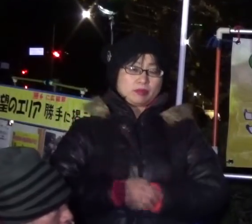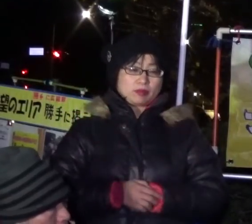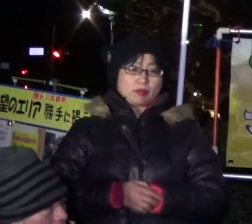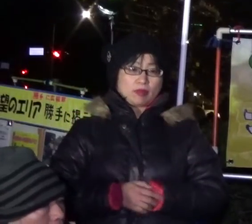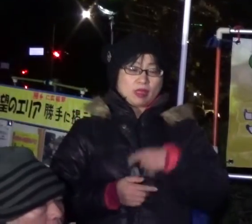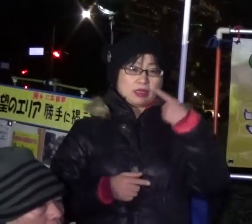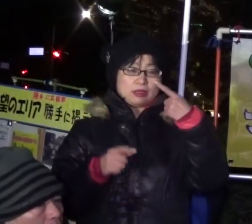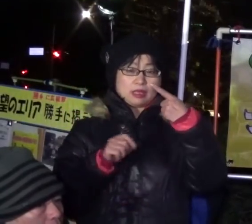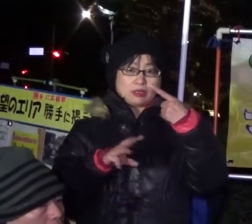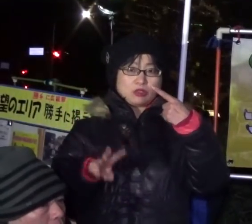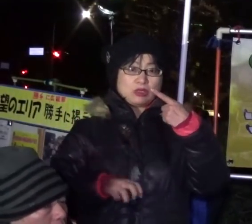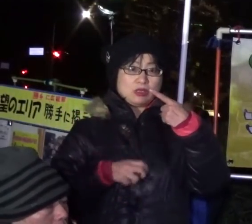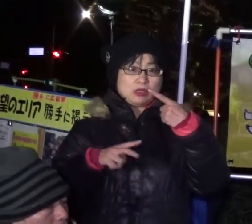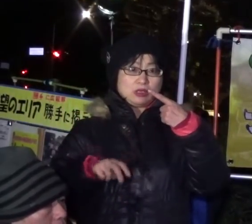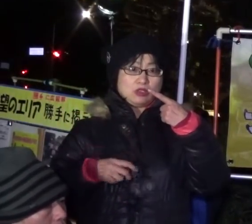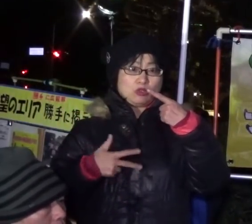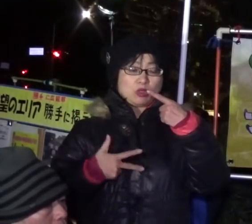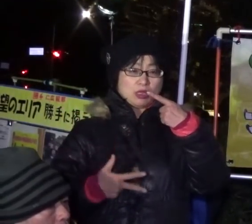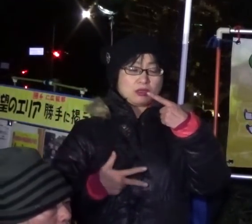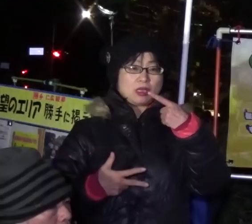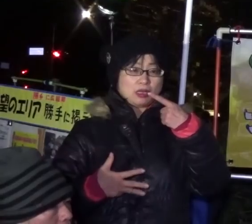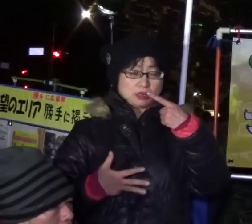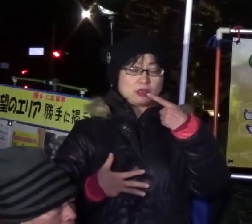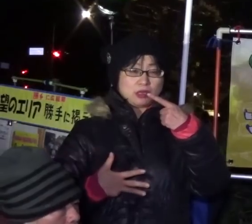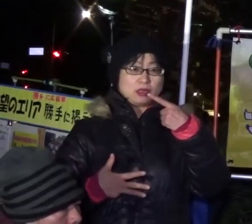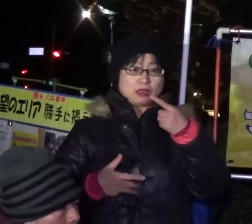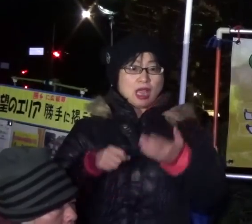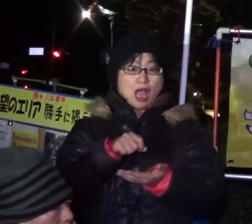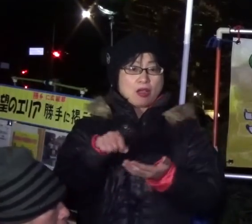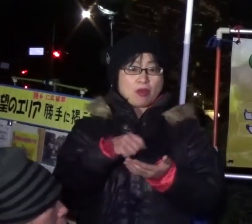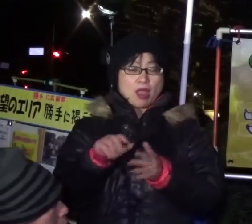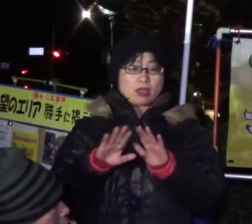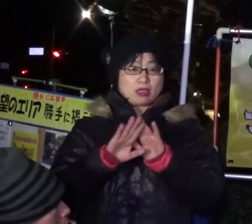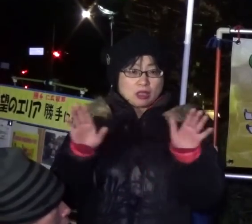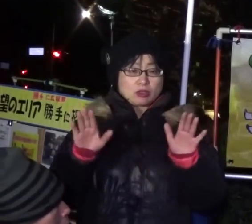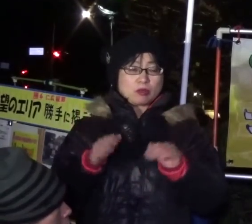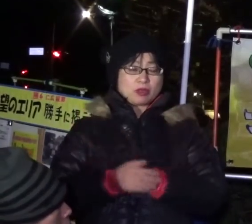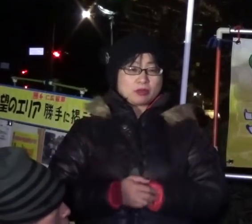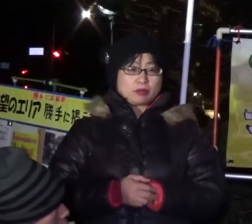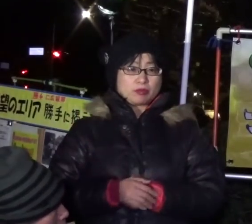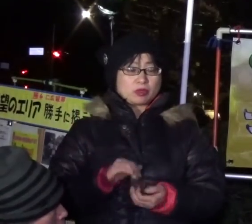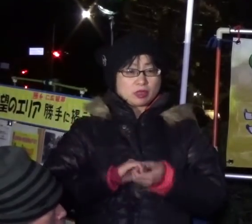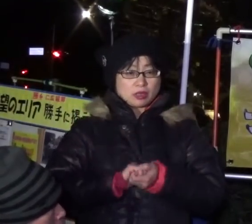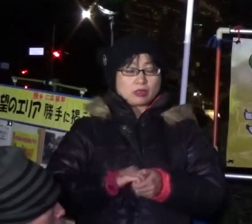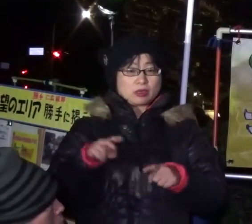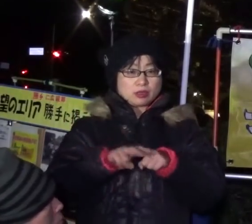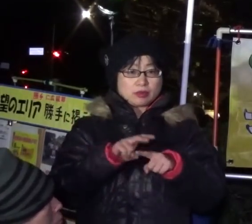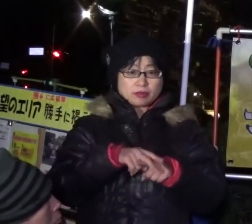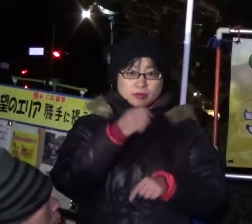日、裁判を知ってもらうカフェというものを開くことになっておりますので、ぜひこちらいらしてください。